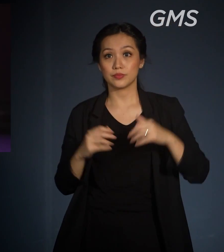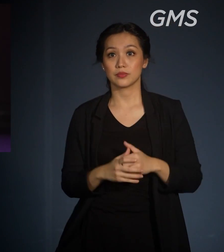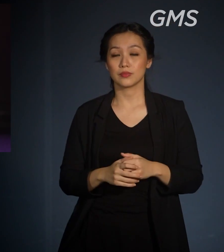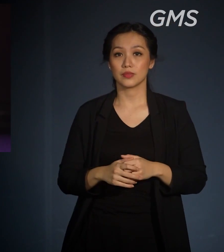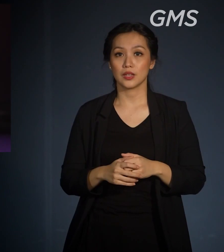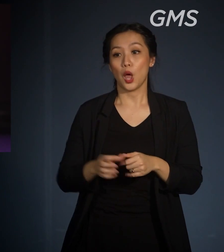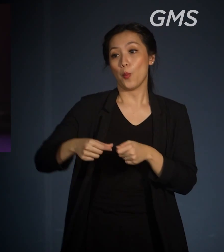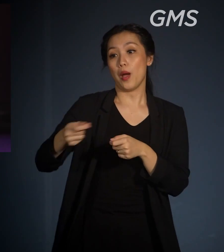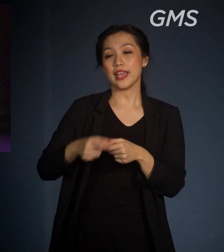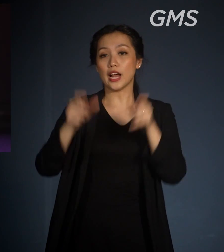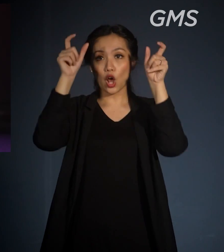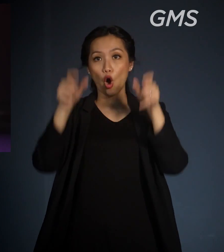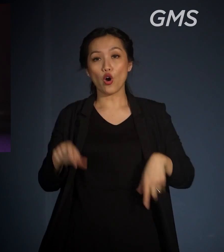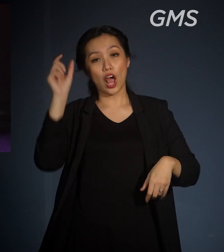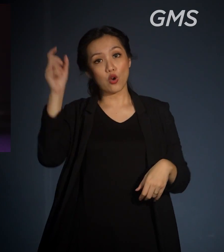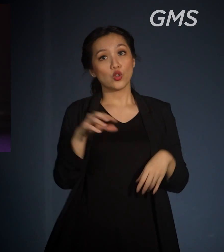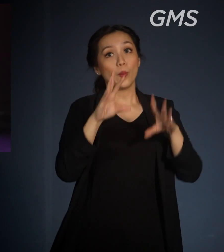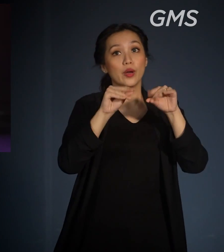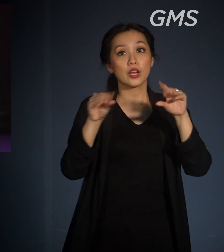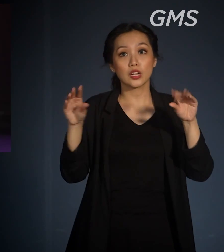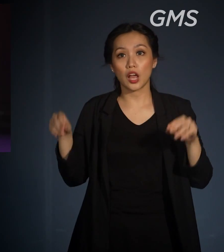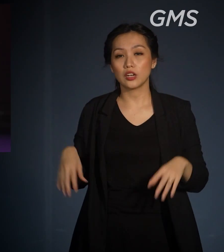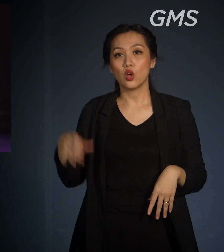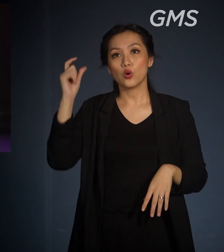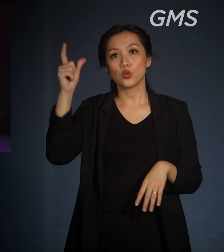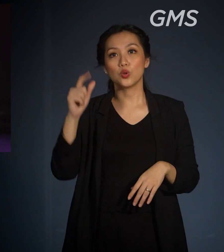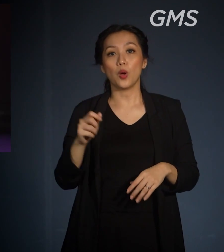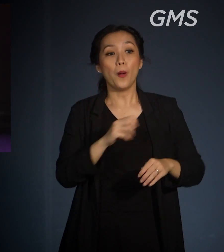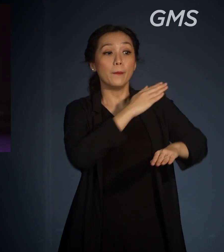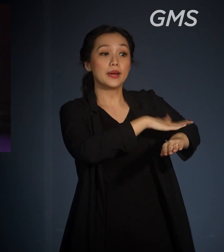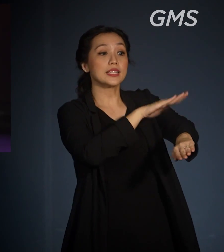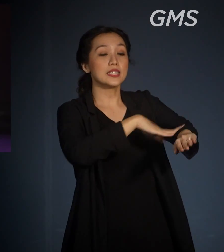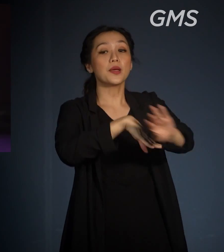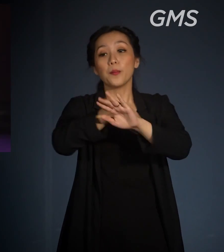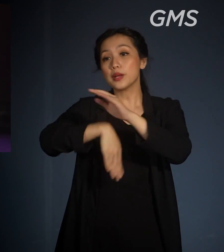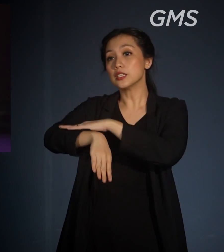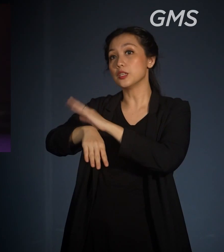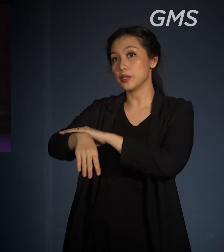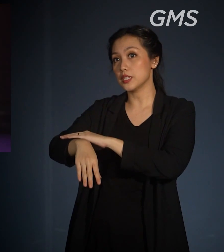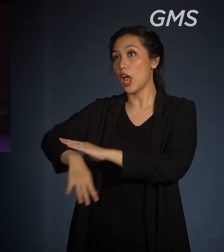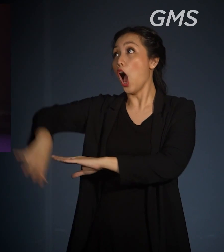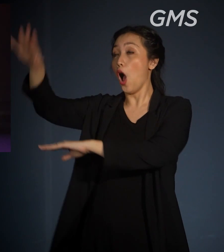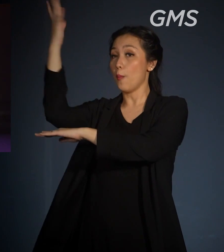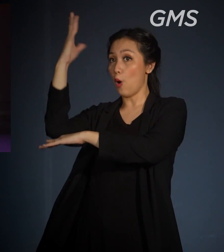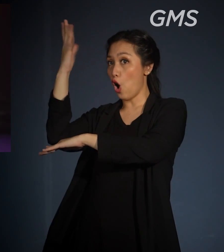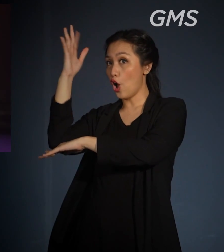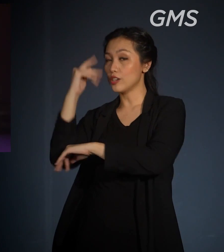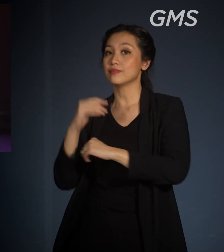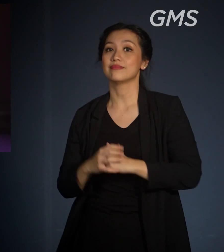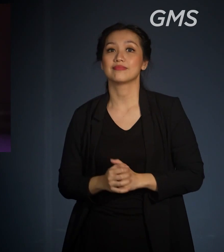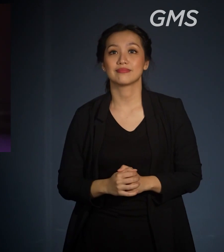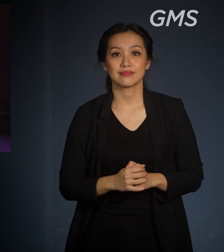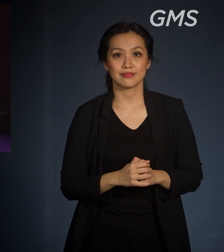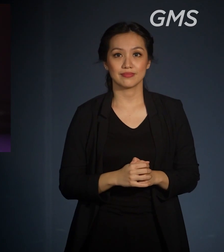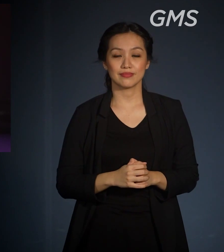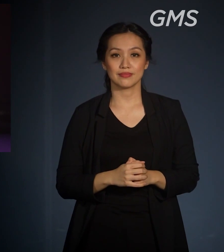ya. Untuk apa saudara? Untuk membersihkan pokok anggur atau pohon anggur itu Ya,